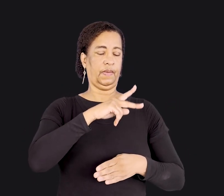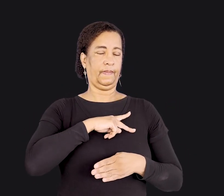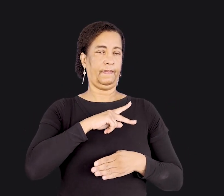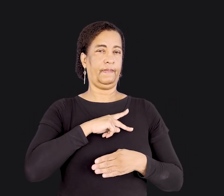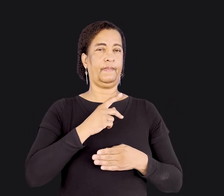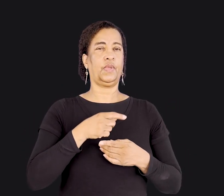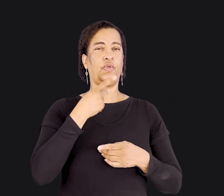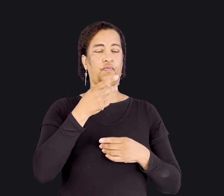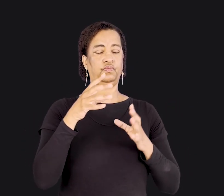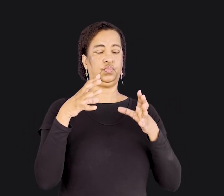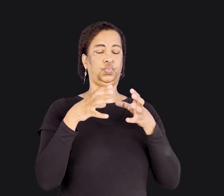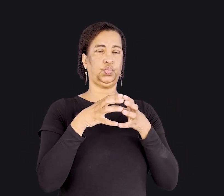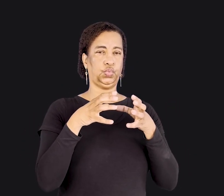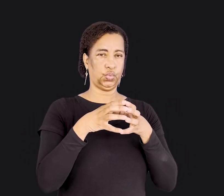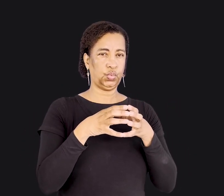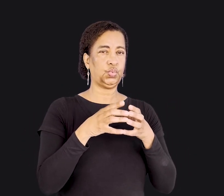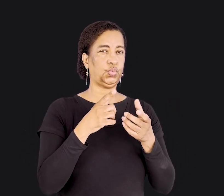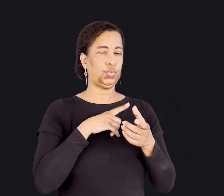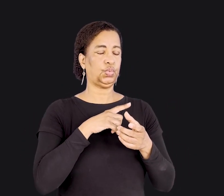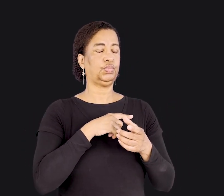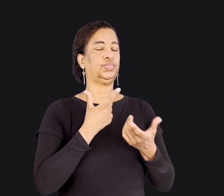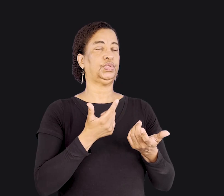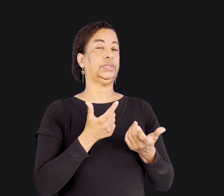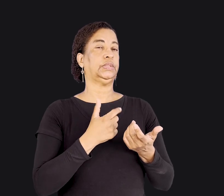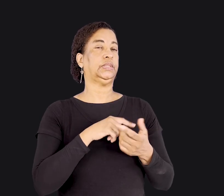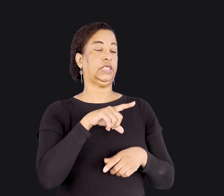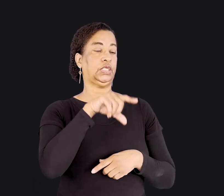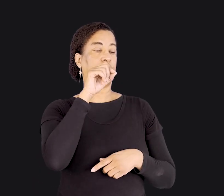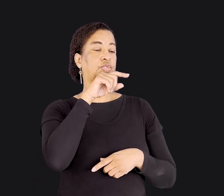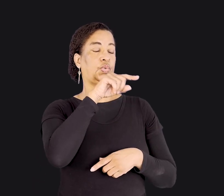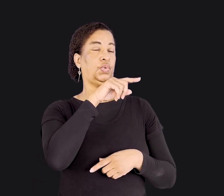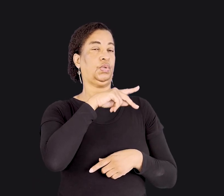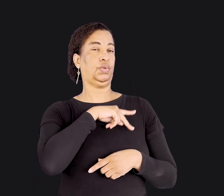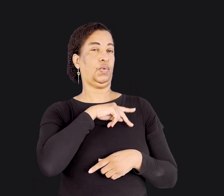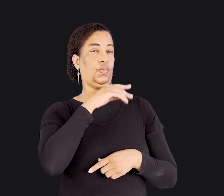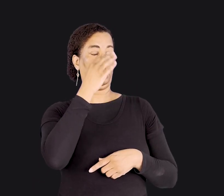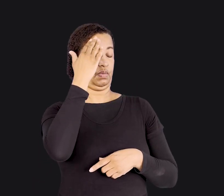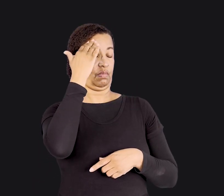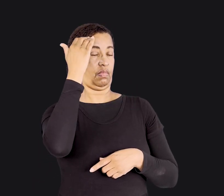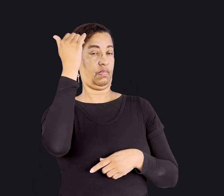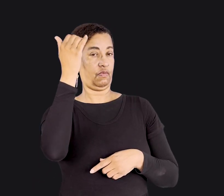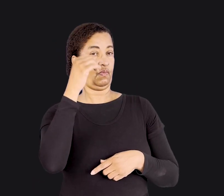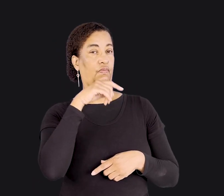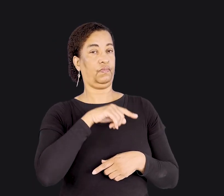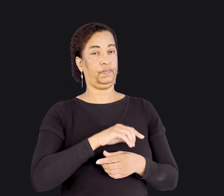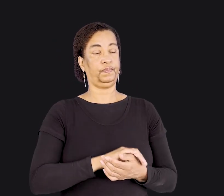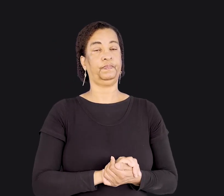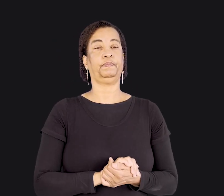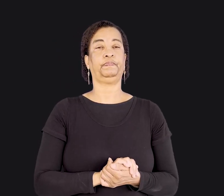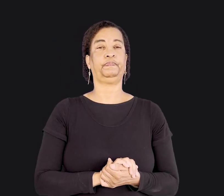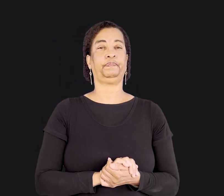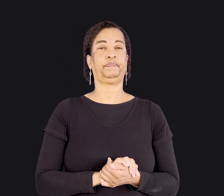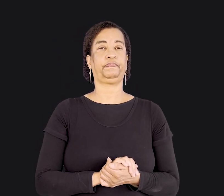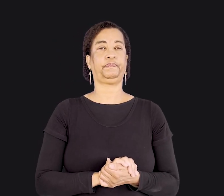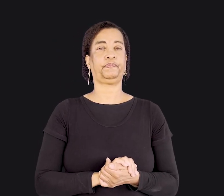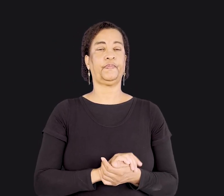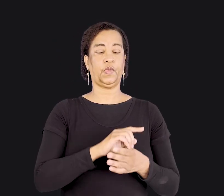Paulo se dirigiu ao grupo que se polarizou em volta dele, ao seu fã-clube, vamos dizer. Nos 4